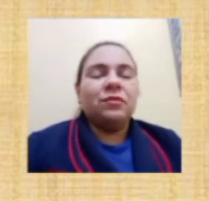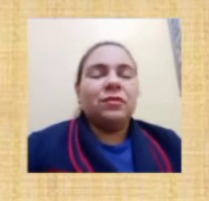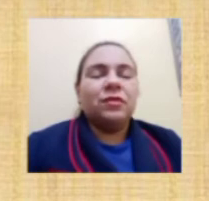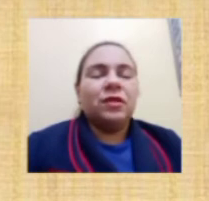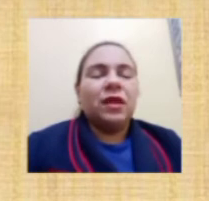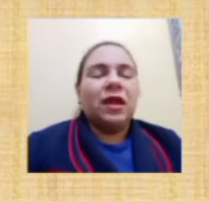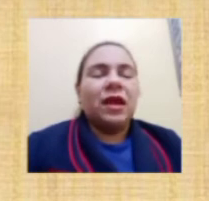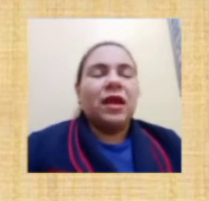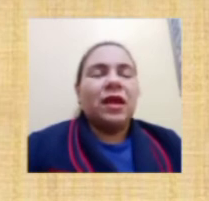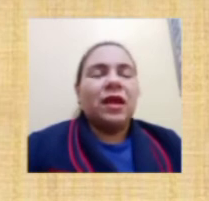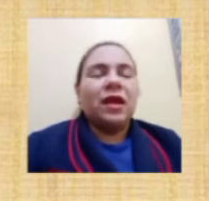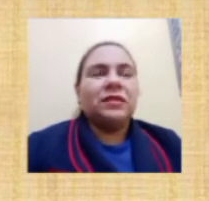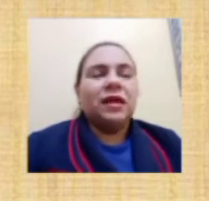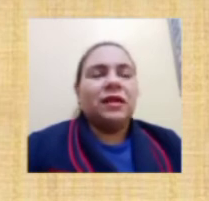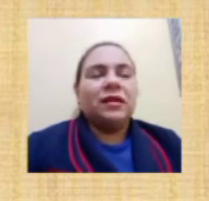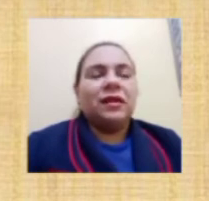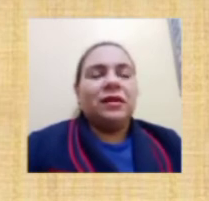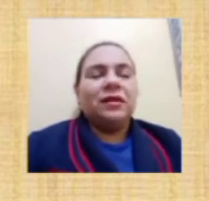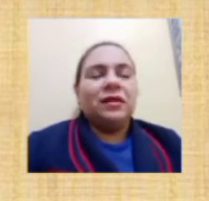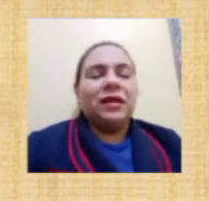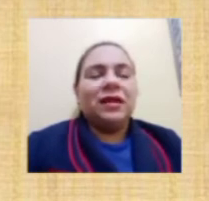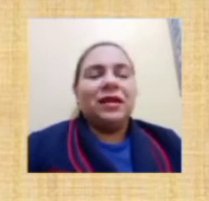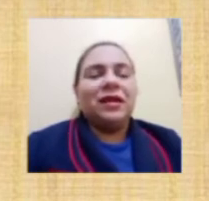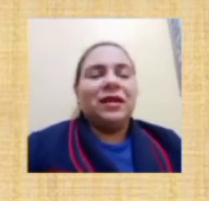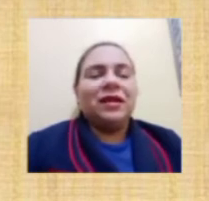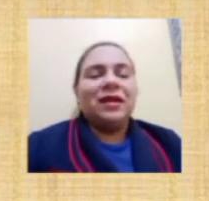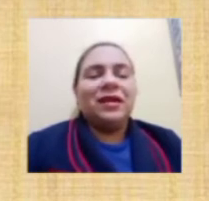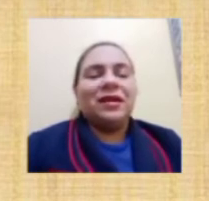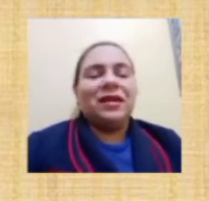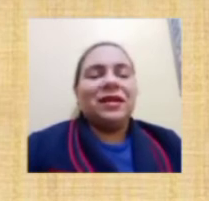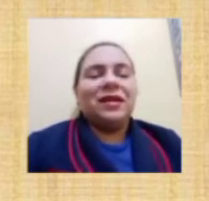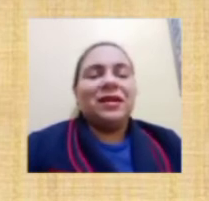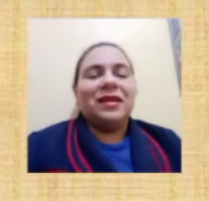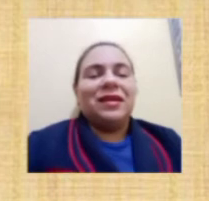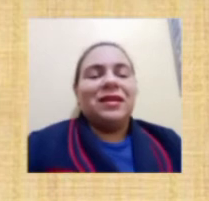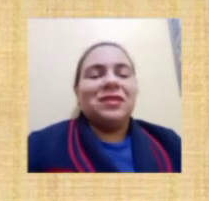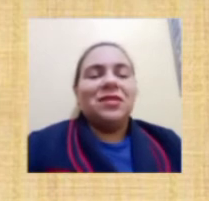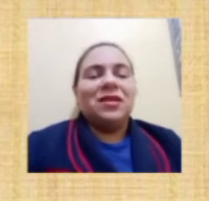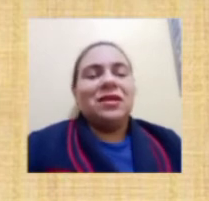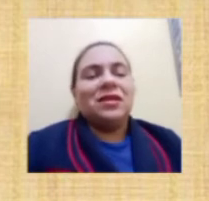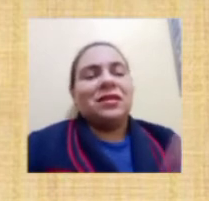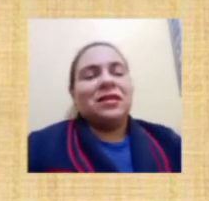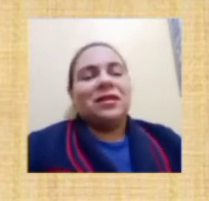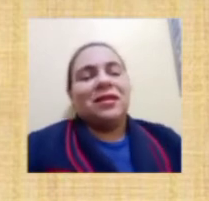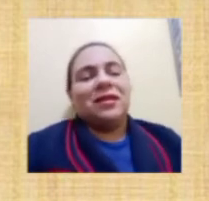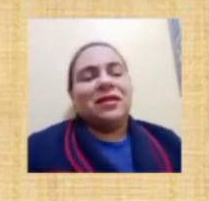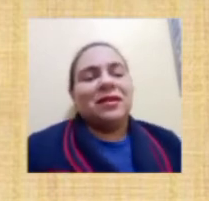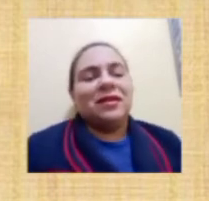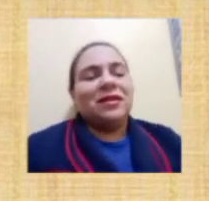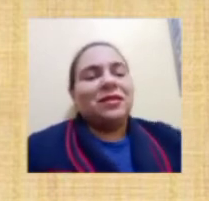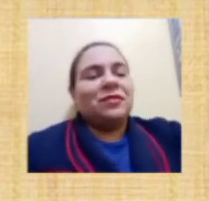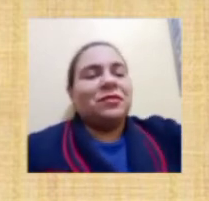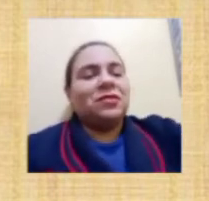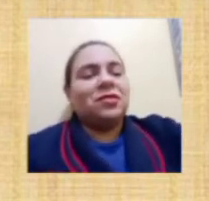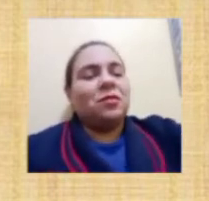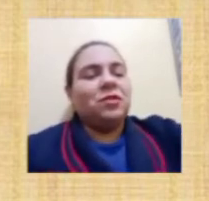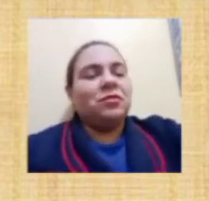nós temos mais 10 mais 9 dá 19. 19 com mais 10 dá